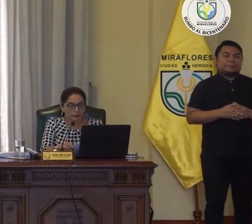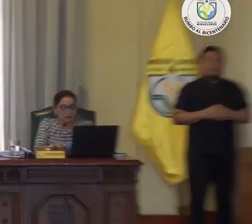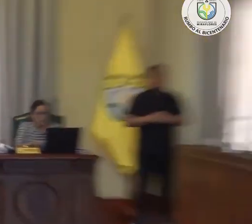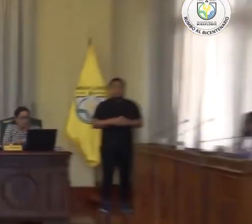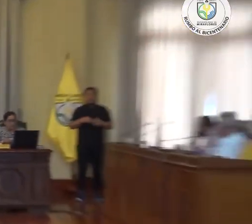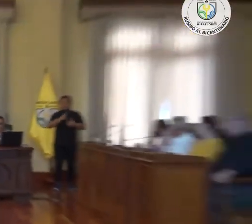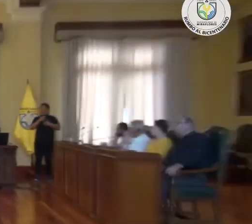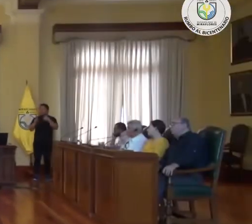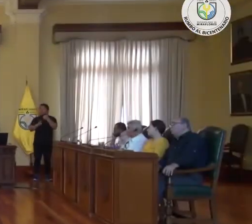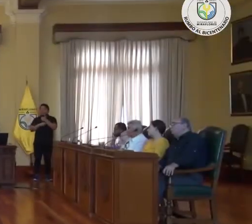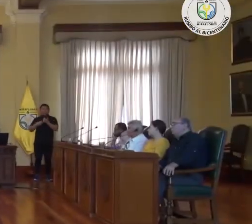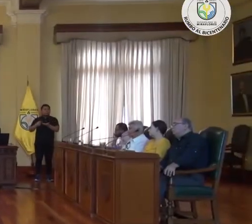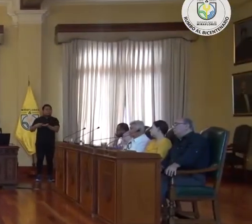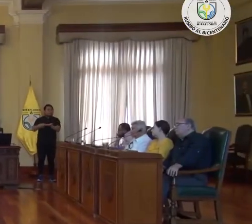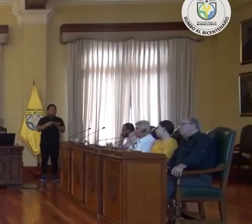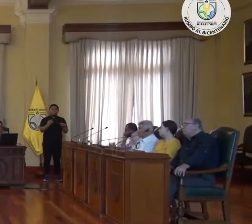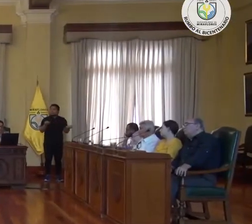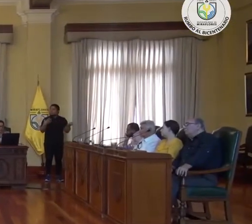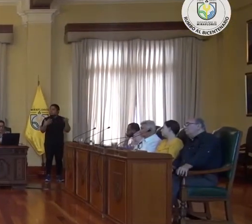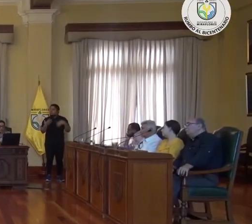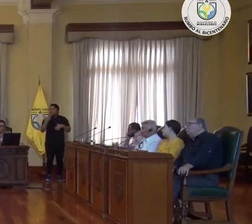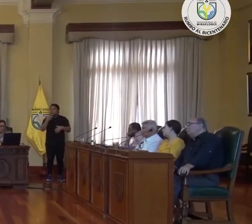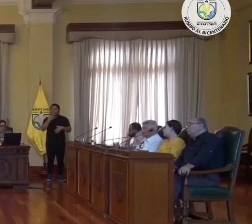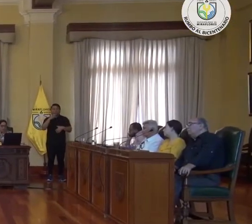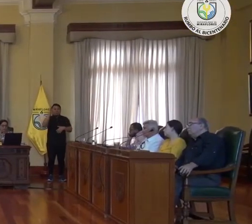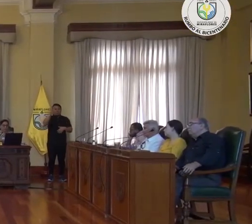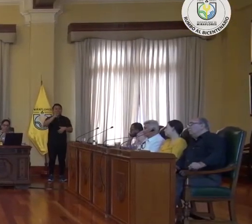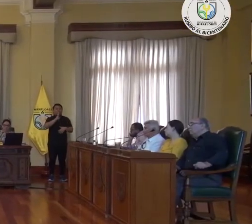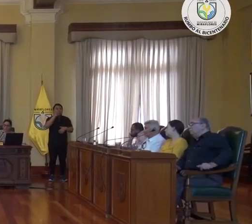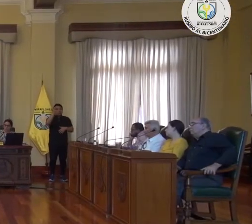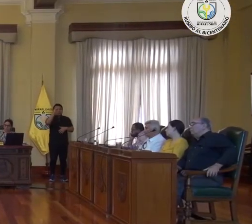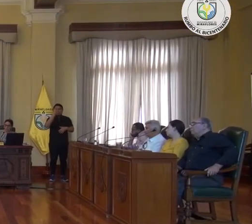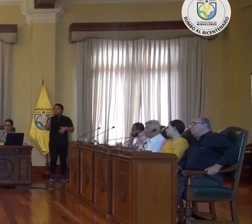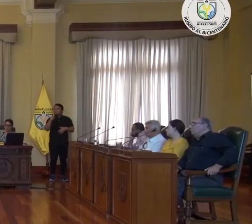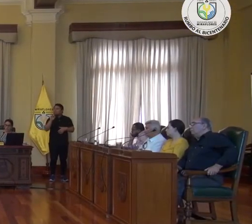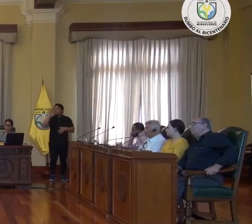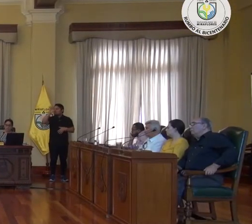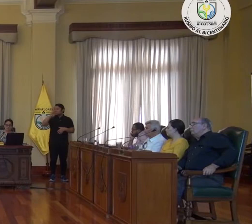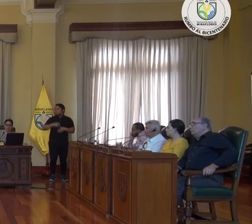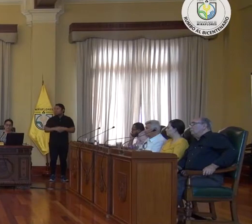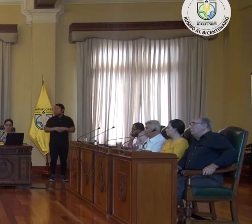Señores regidores, en debate, que quiere intervenir, si no se levanta la mano.